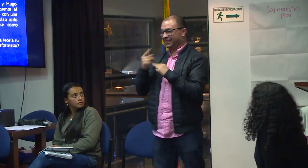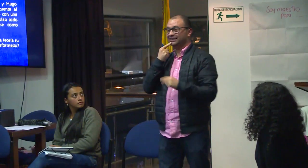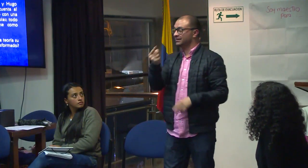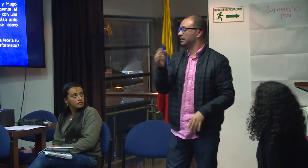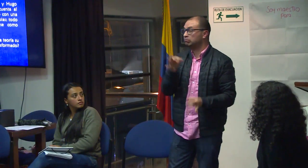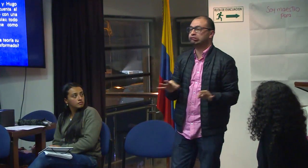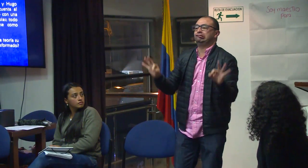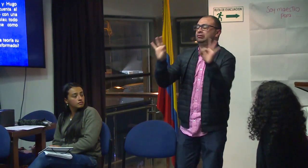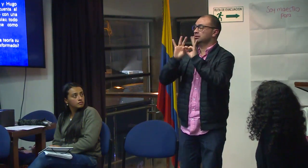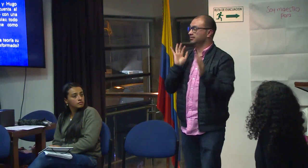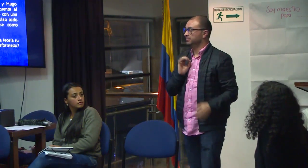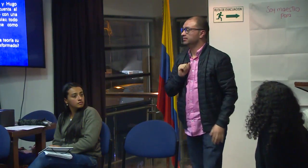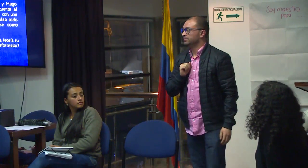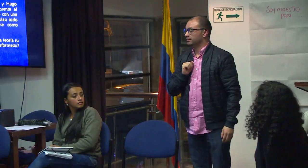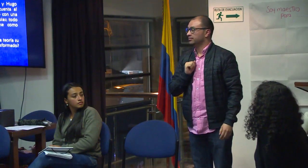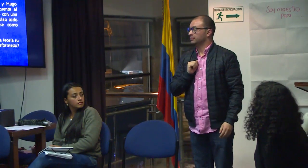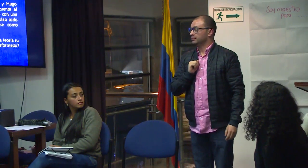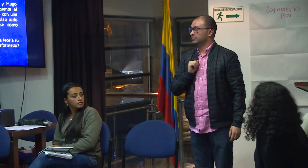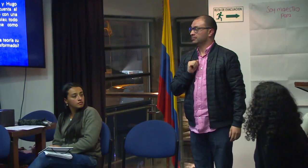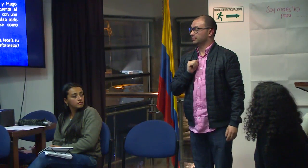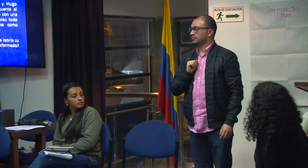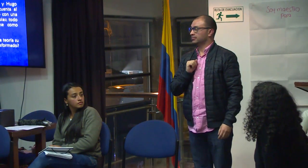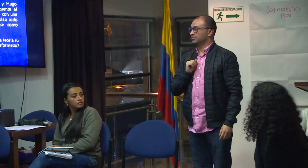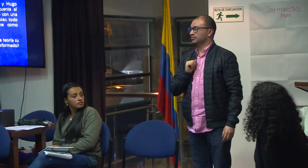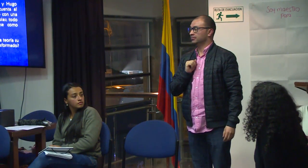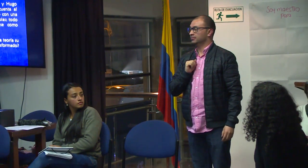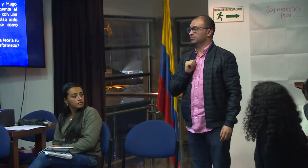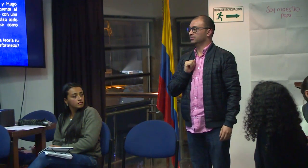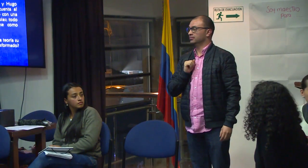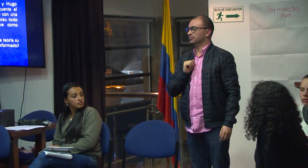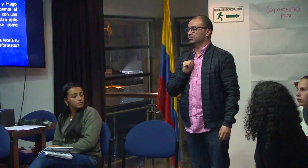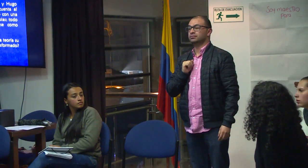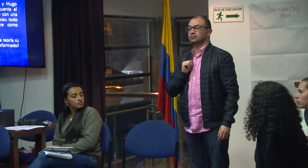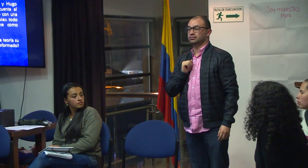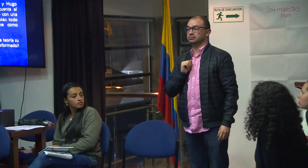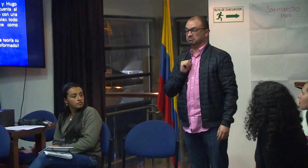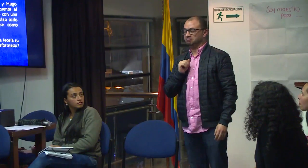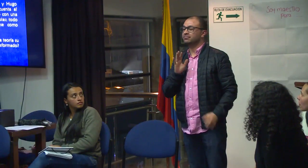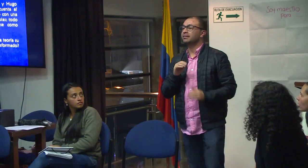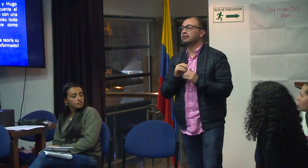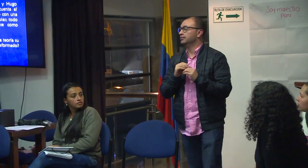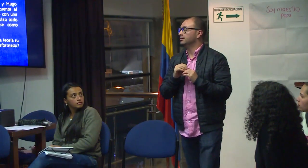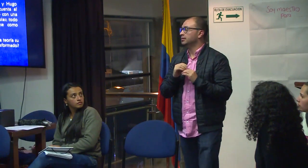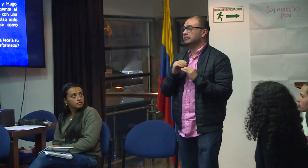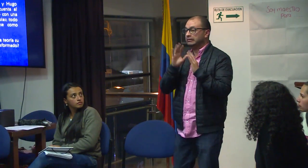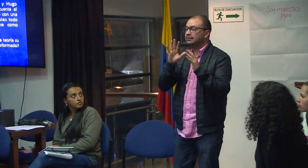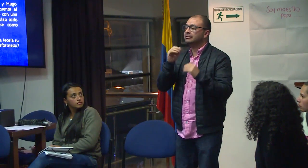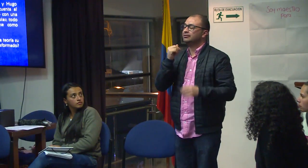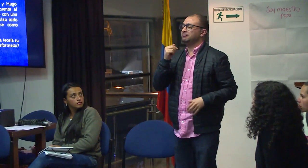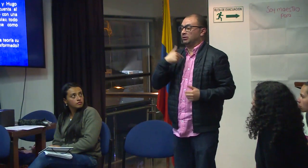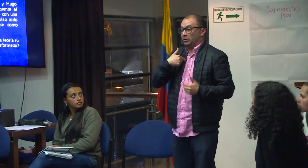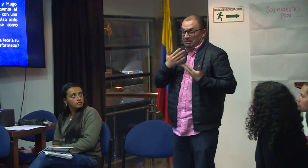cada sujeto. Desde ahí es cambiar y transformar esa mirada de la persona que tengo al frente.